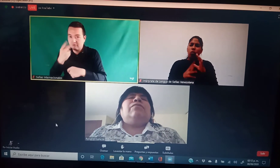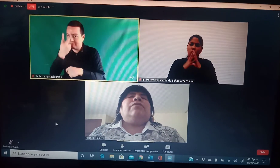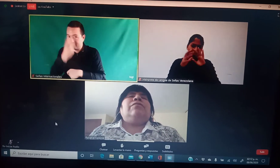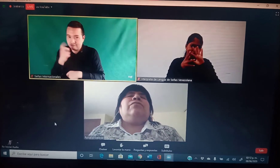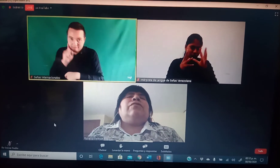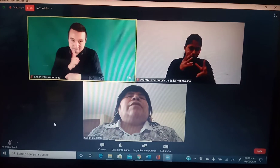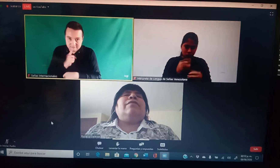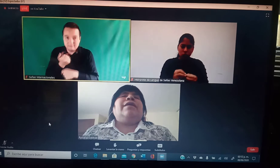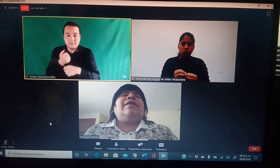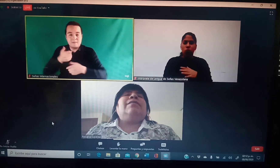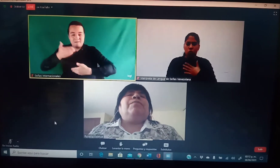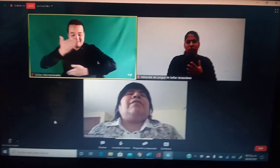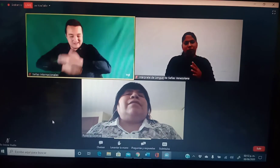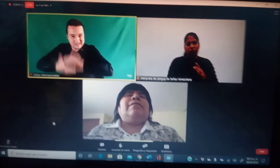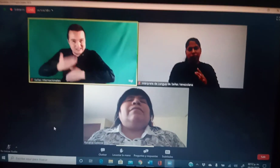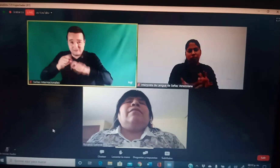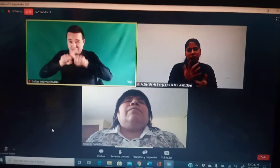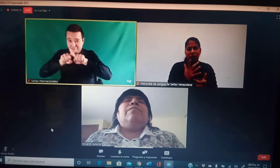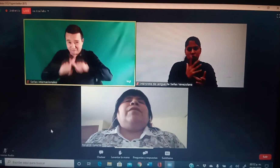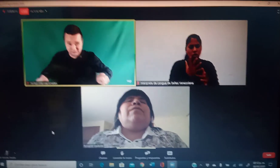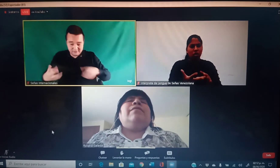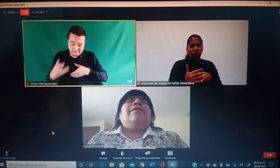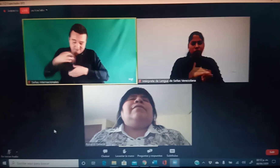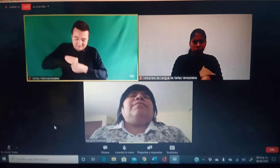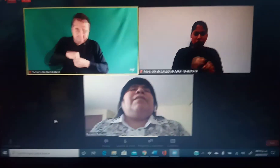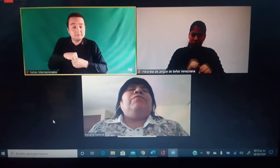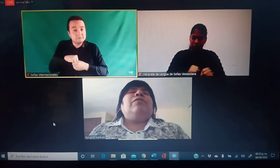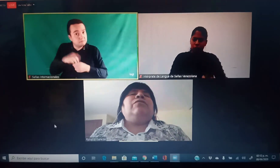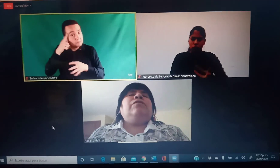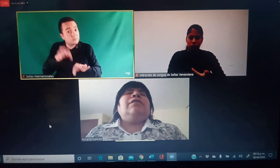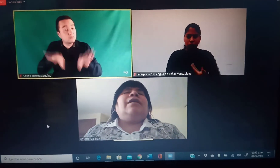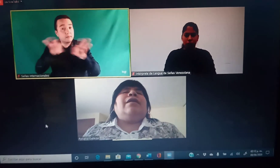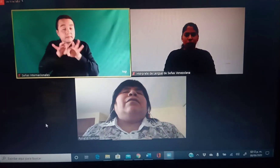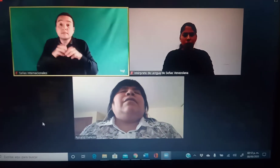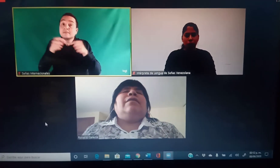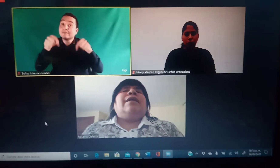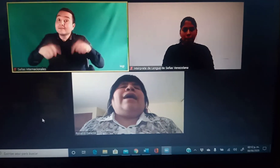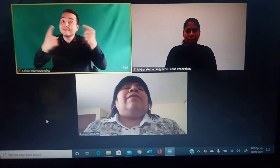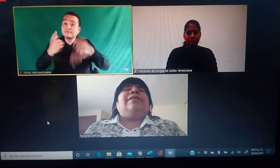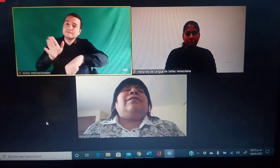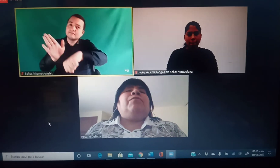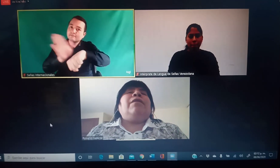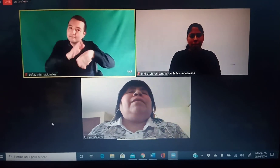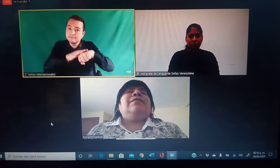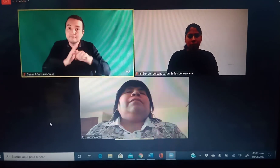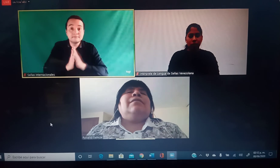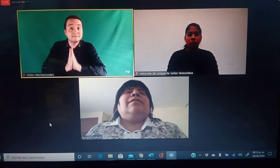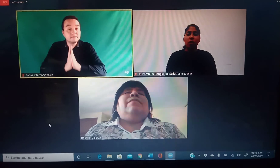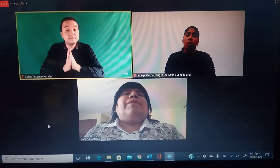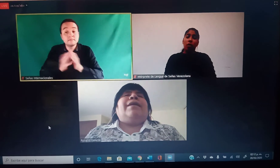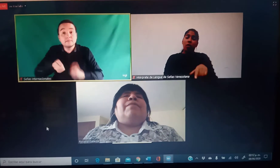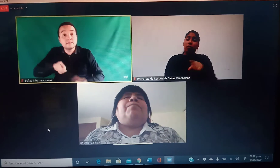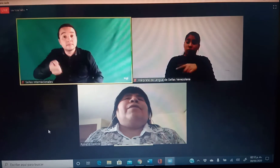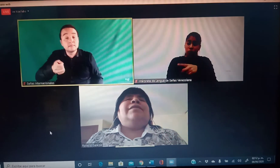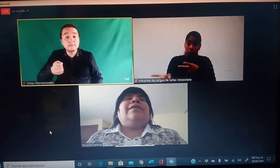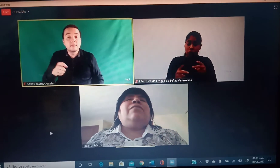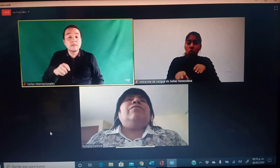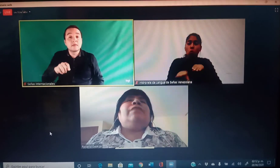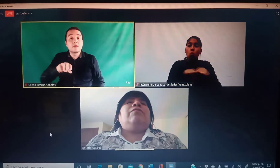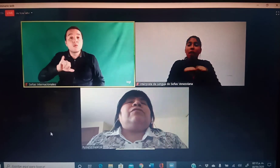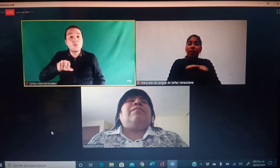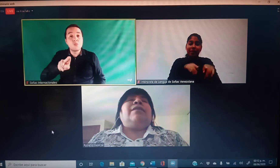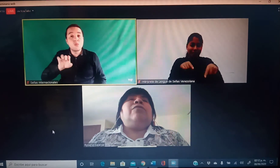Entonces, yo creo que es importante. Bueno, les invitamos entonces a este jueves para que puedan